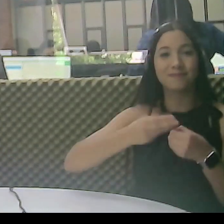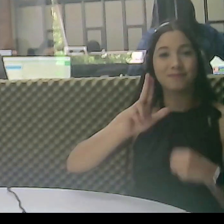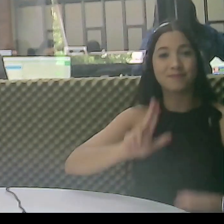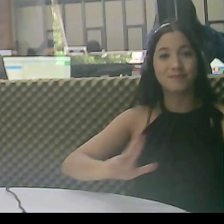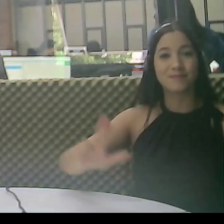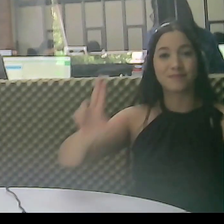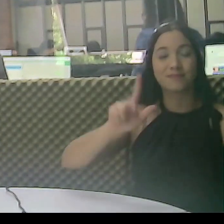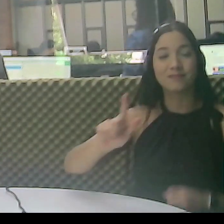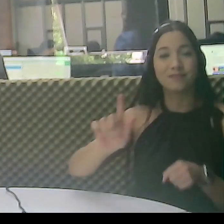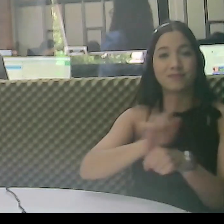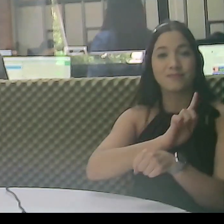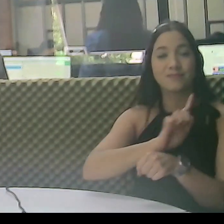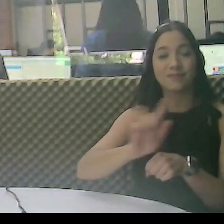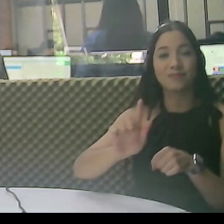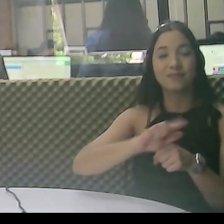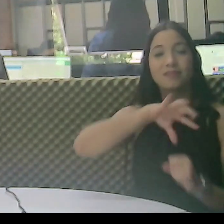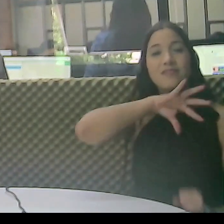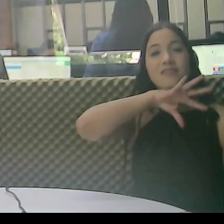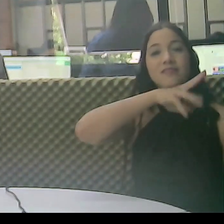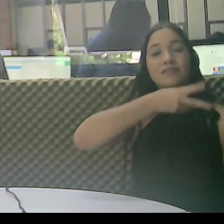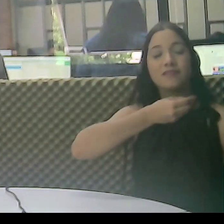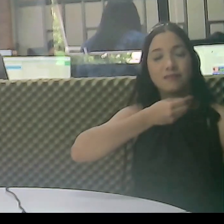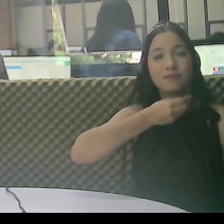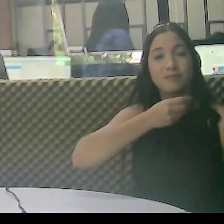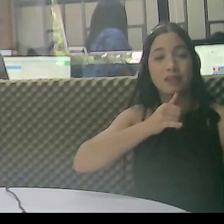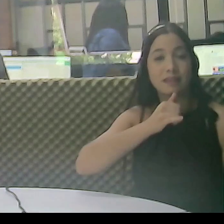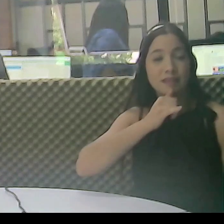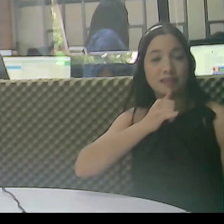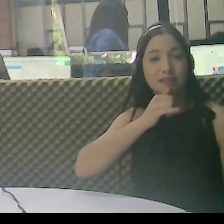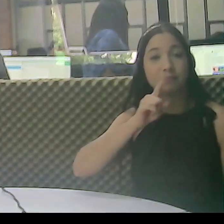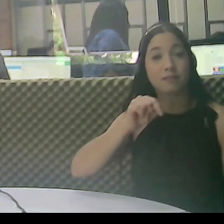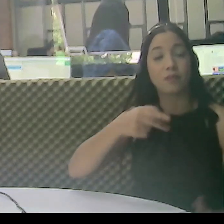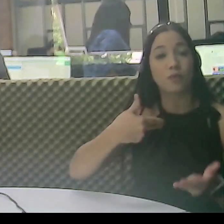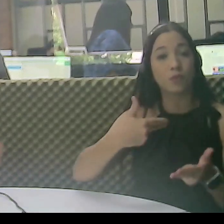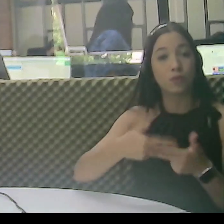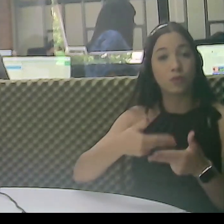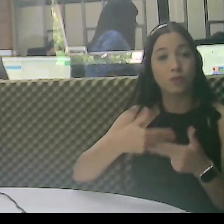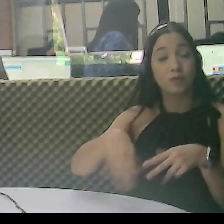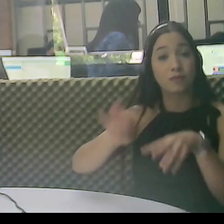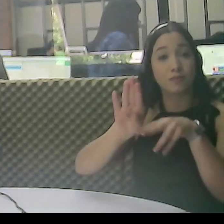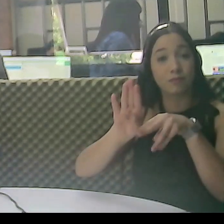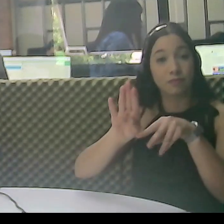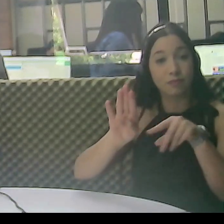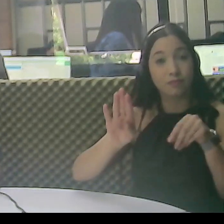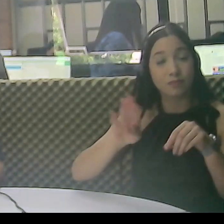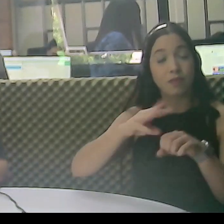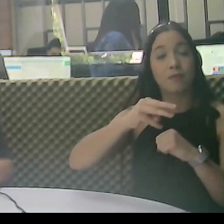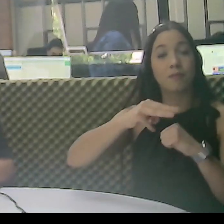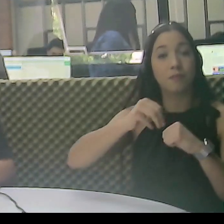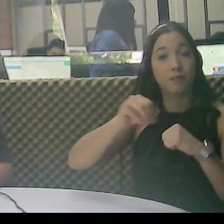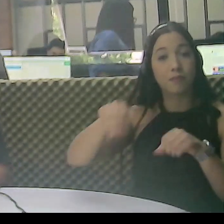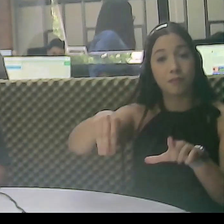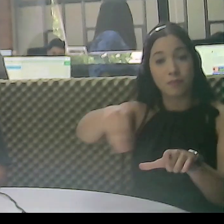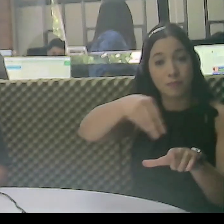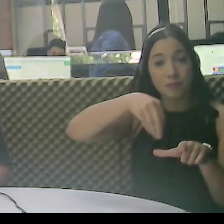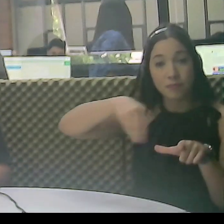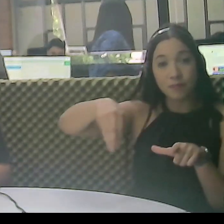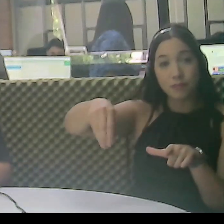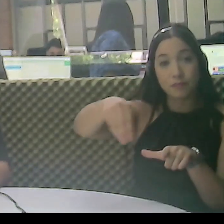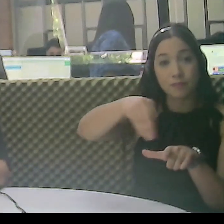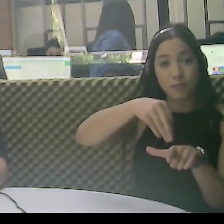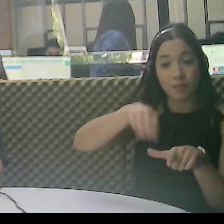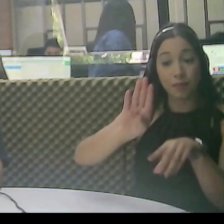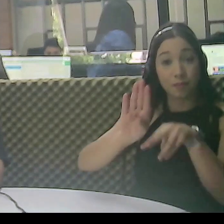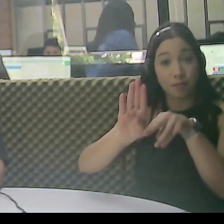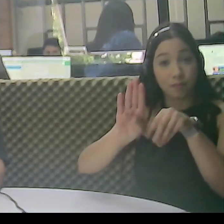na gestão Odelmo Leão, vem buscando. Um exemplo disso é a utilização do pó de basalto como remineralizador de solo. O